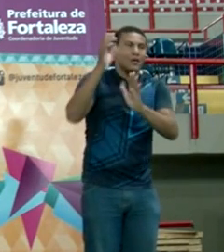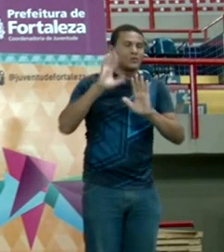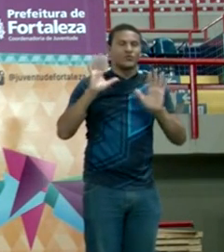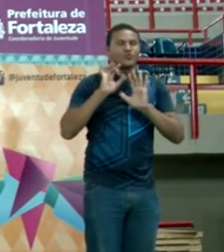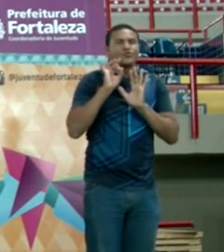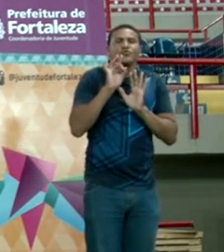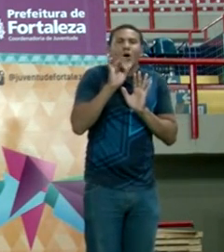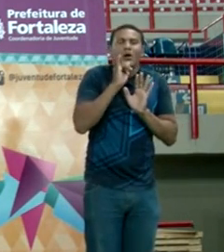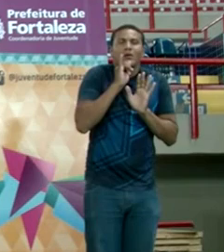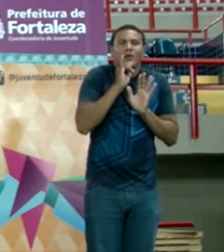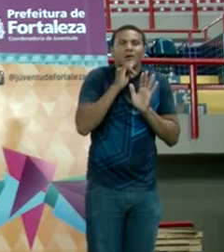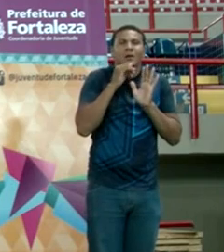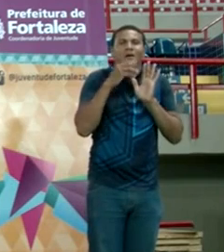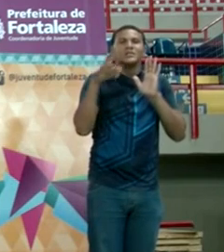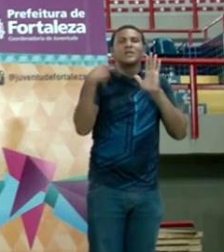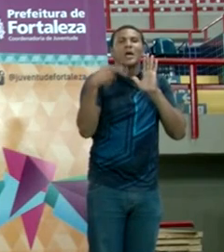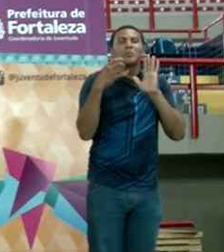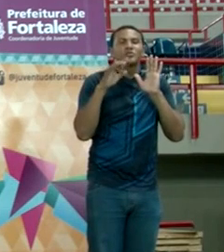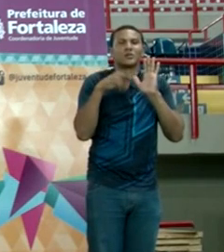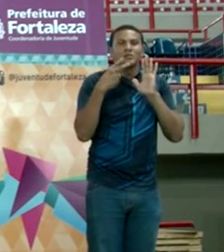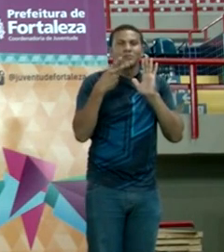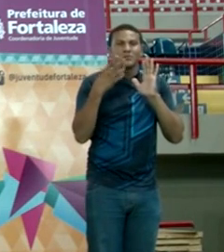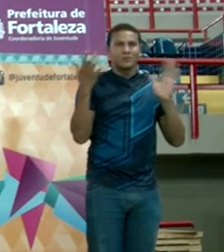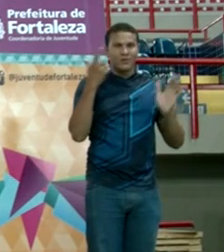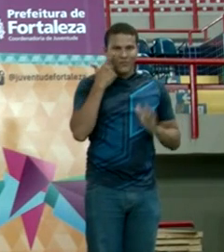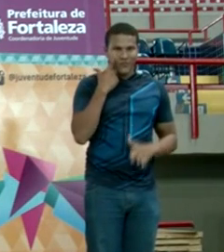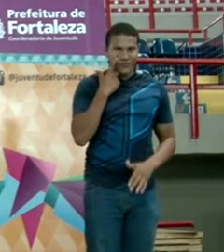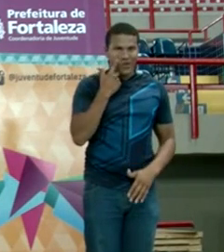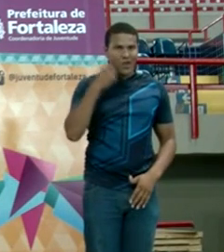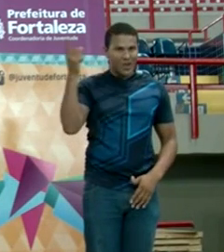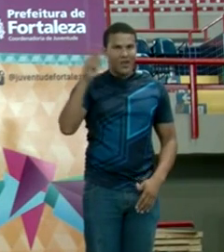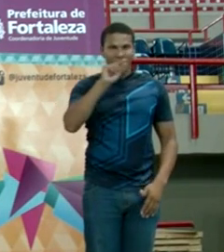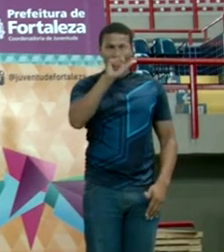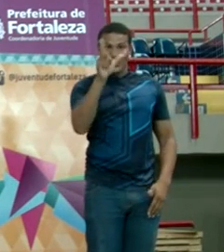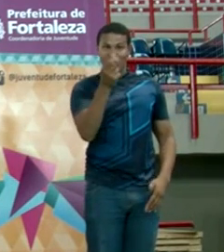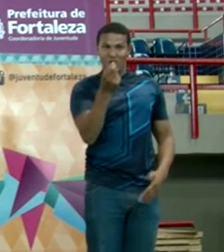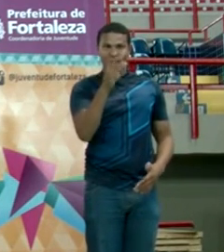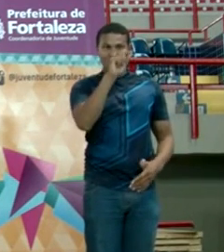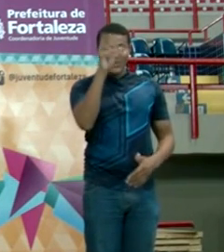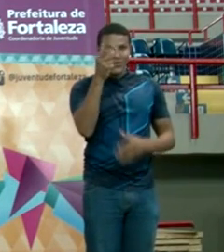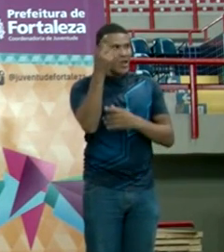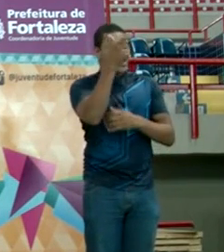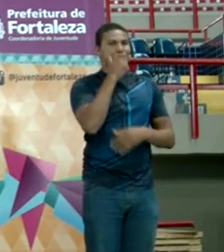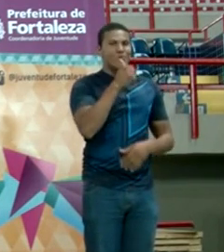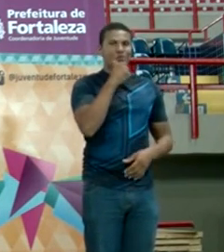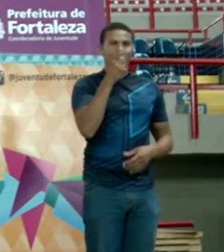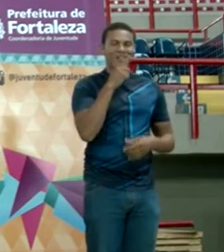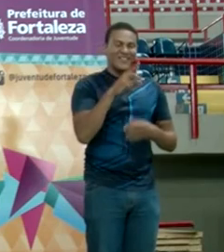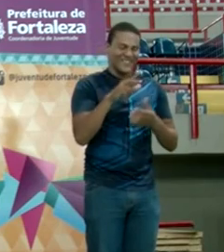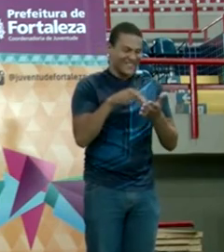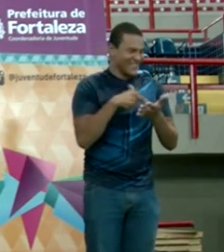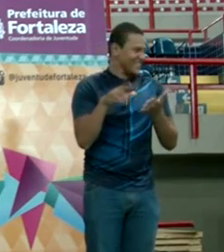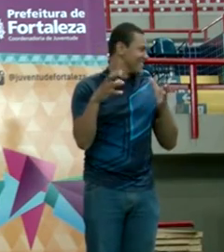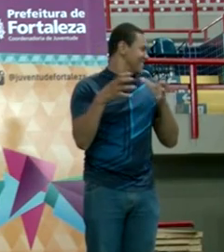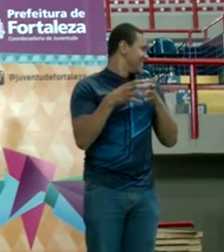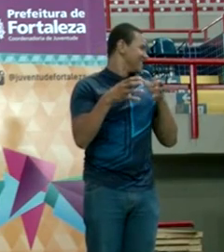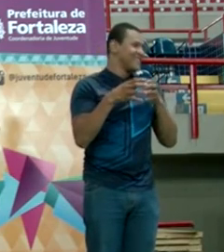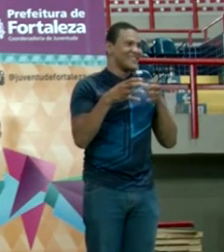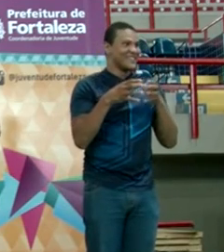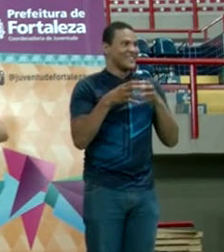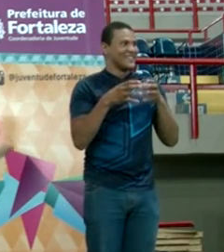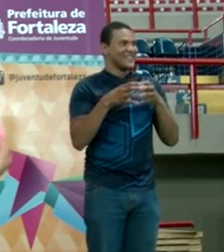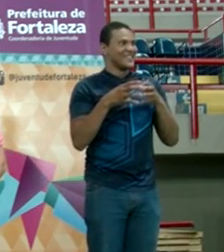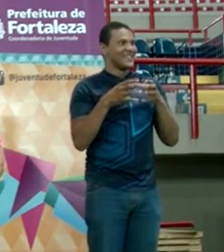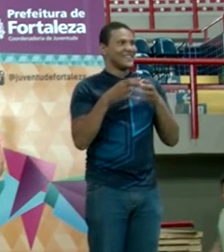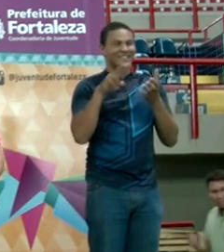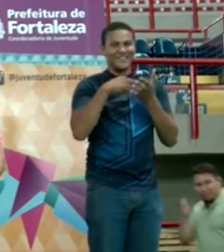vê que esse negócio de conquistar a Lua não vale a pena? Pergunte a Joelma. Que a Lua traiu, tá aí a confusão. Negócio de conquistar a Lua. Esse negócio de conquistar a Lua é